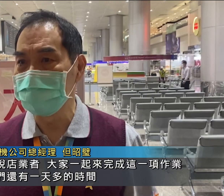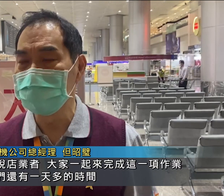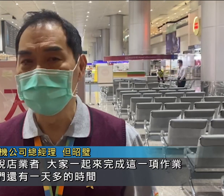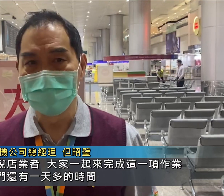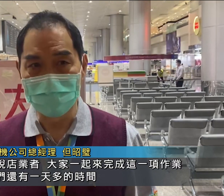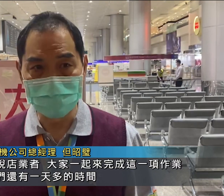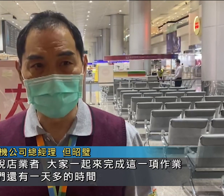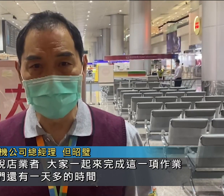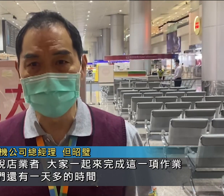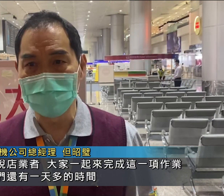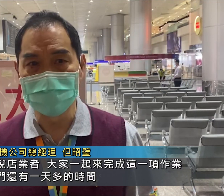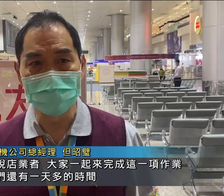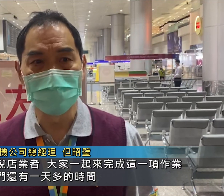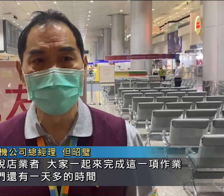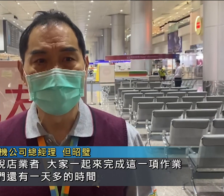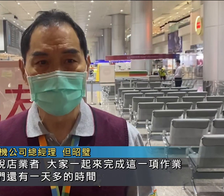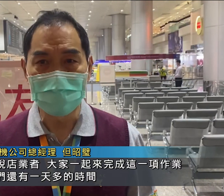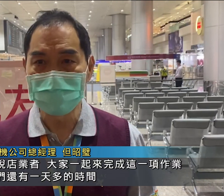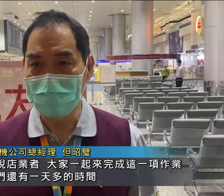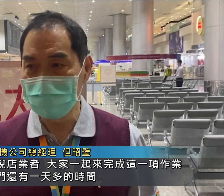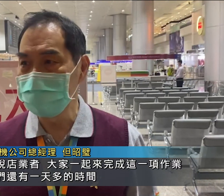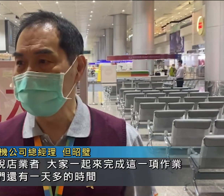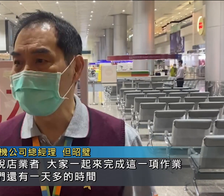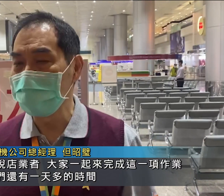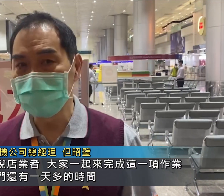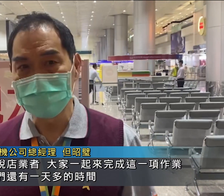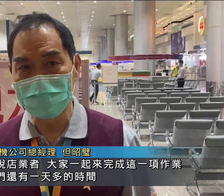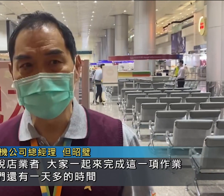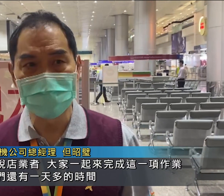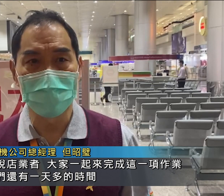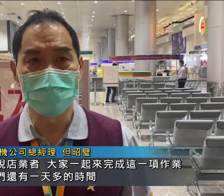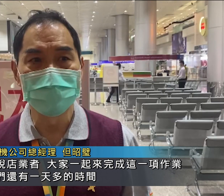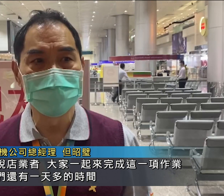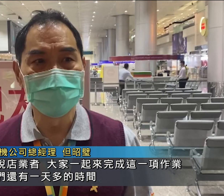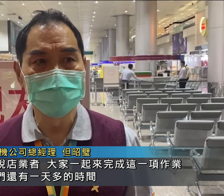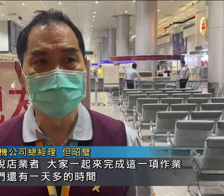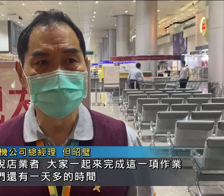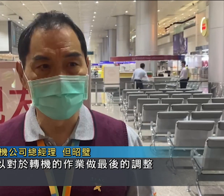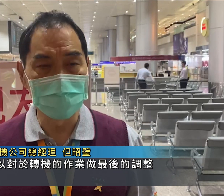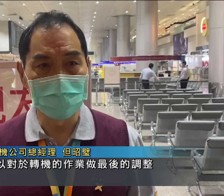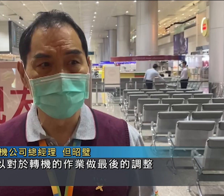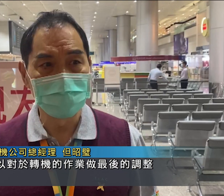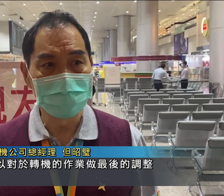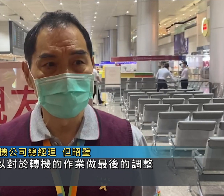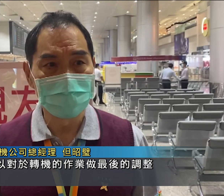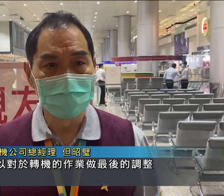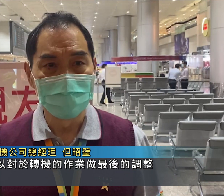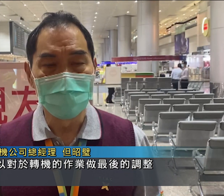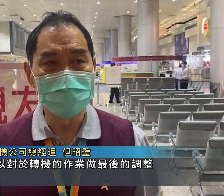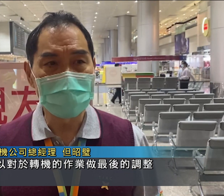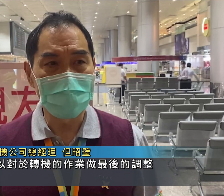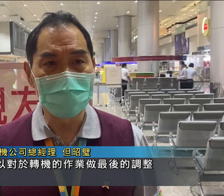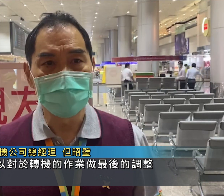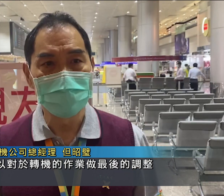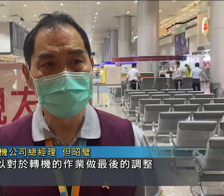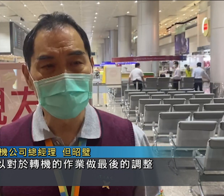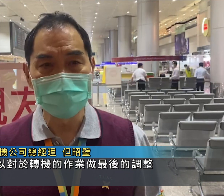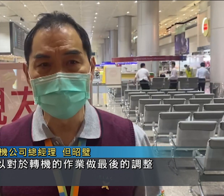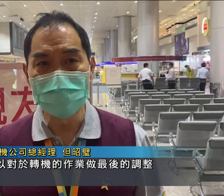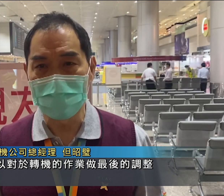者，大家一起来完成这一项作业。我们还有1天多的时间，可以对于 转机的作业做最